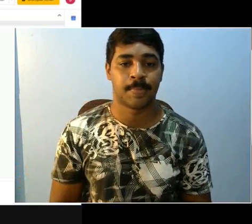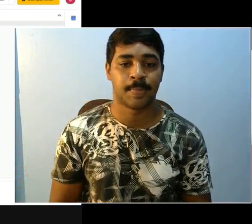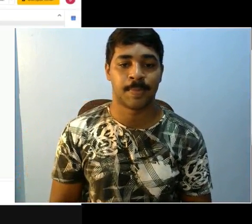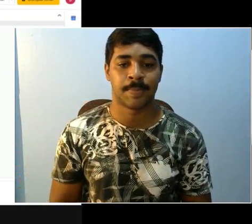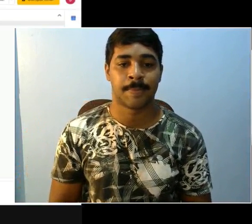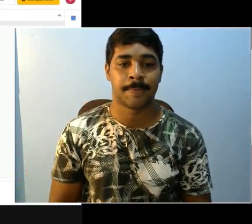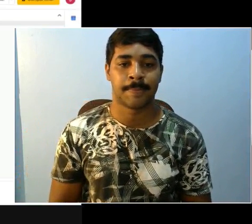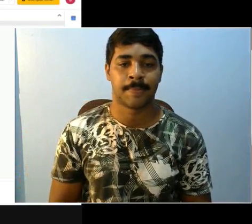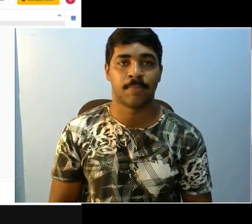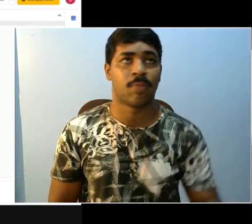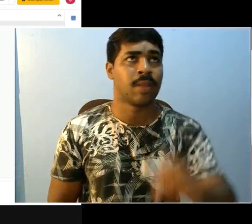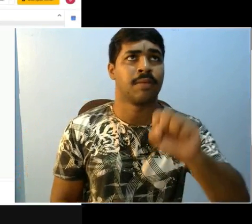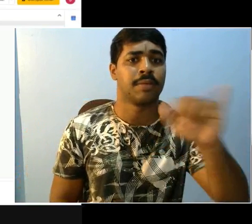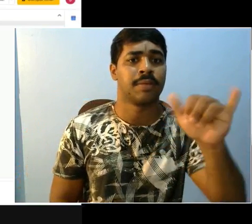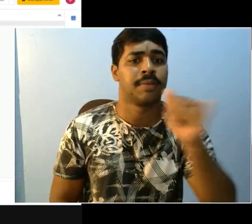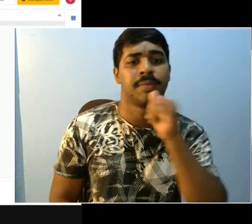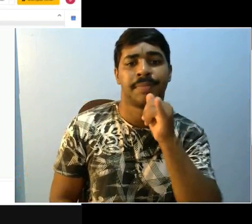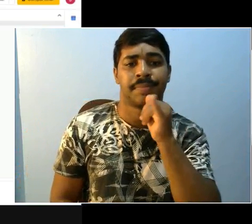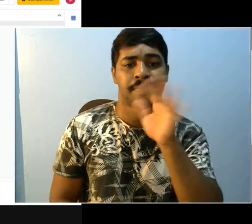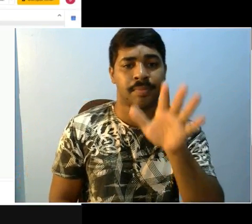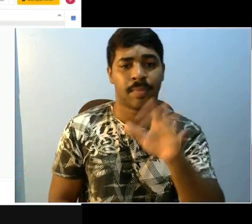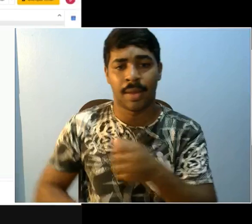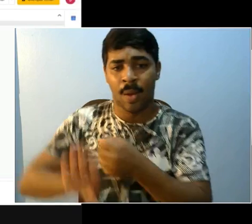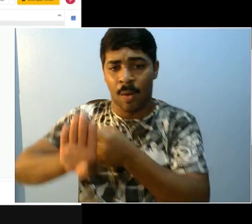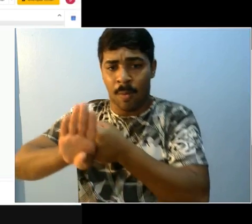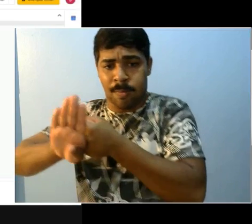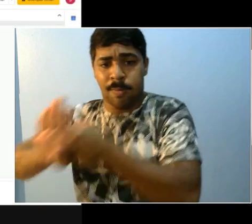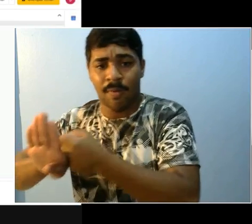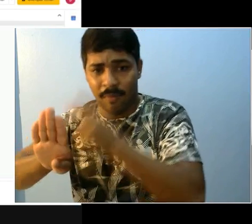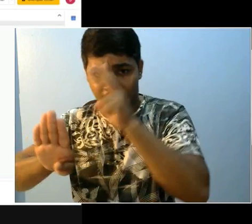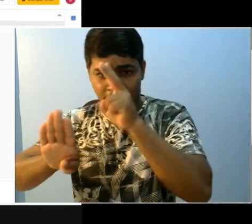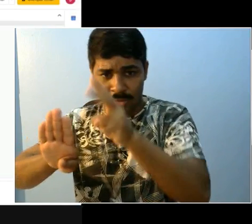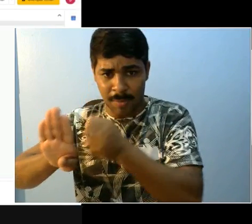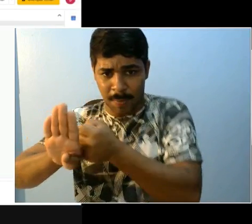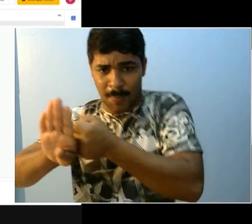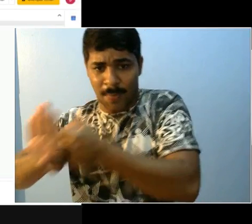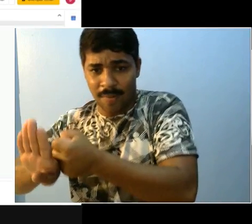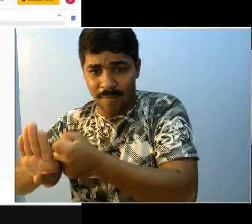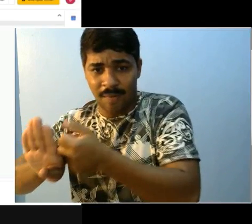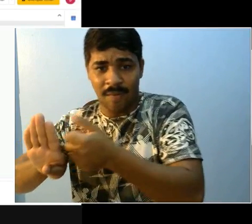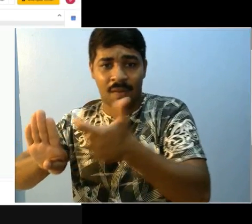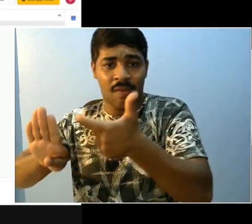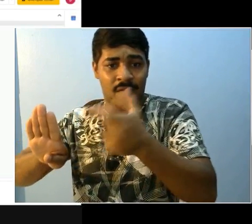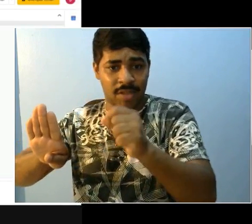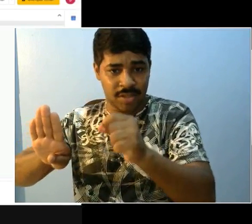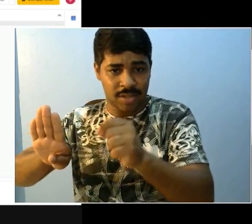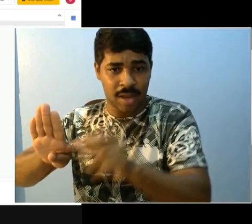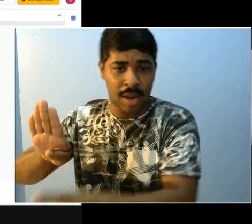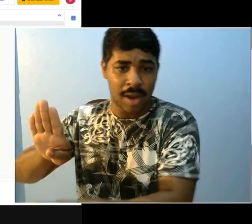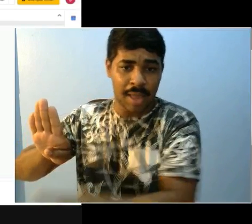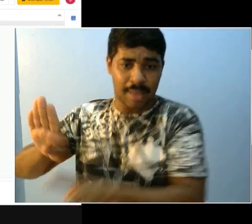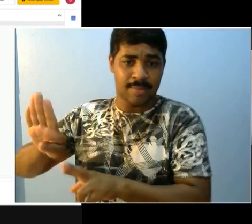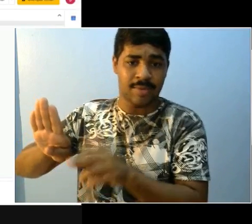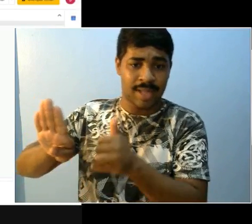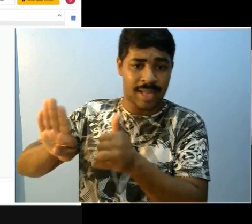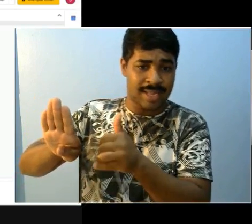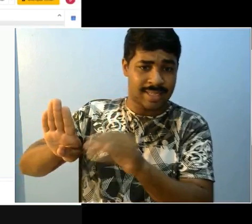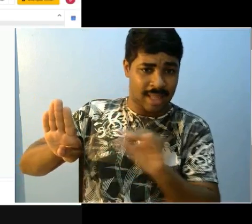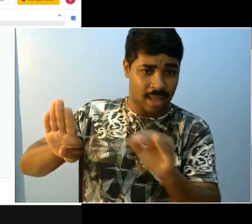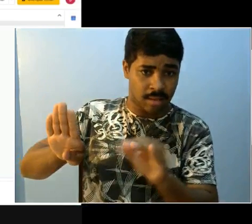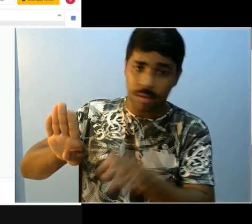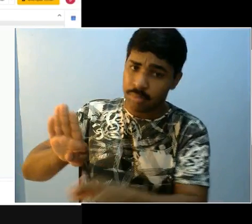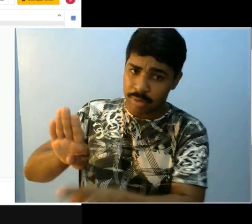Se eu aplico uma força de 20, ele não vai responder com 100, ele vai responder com